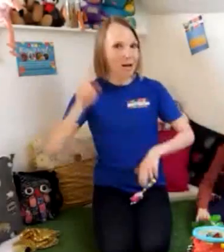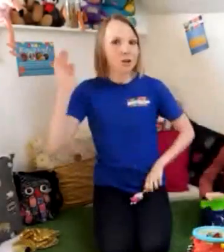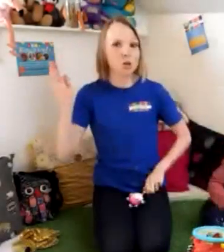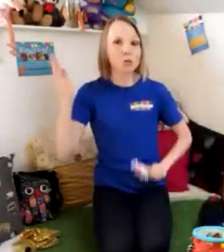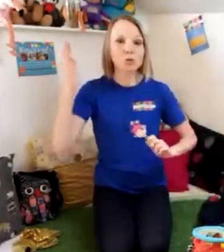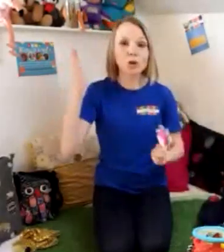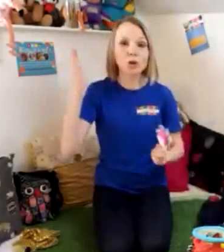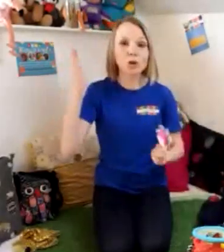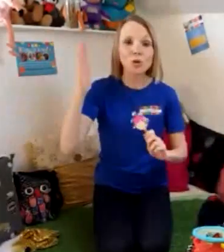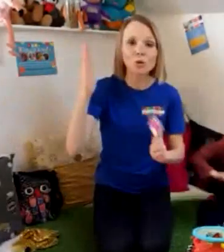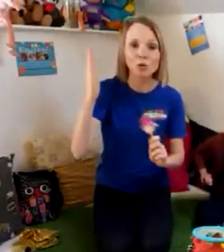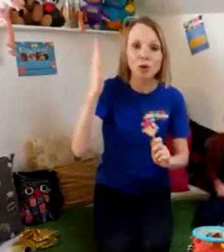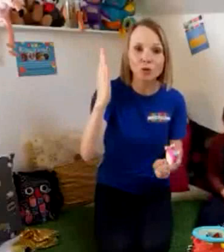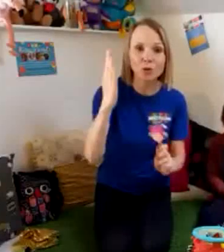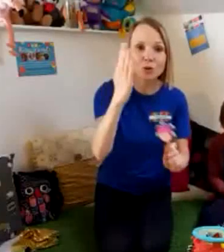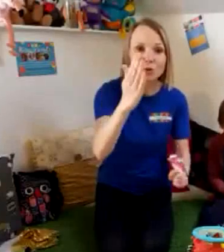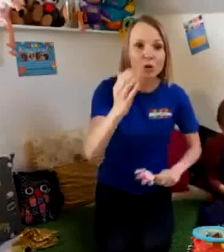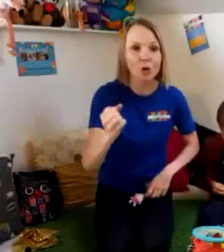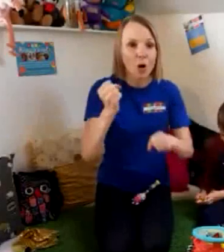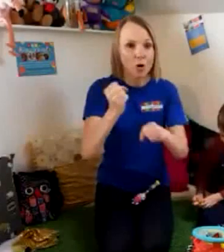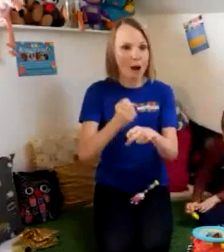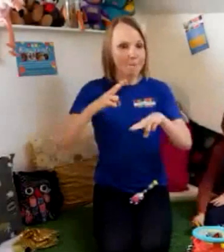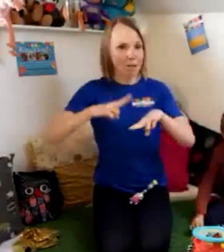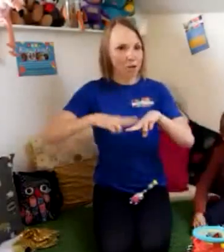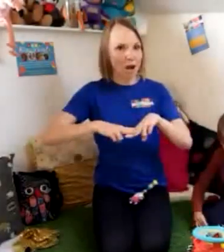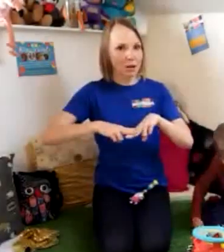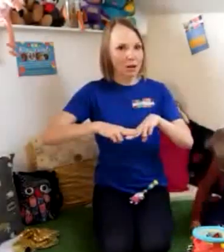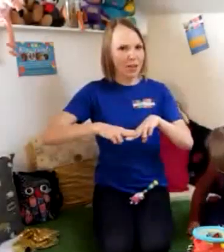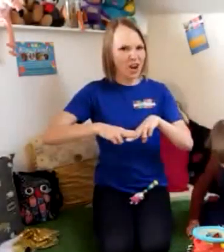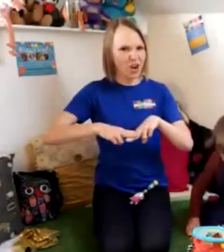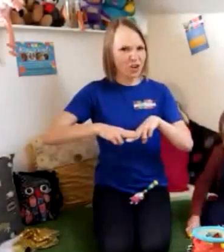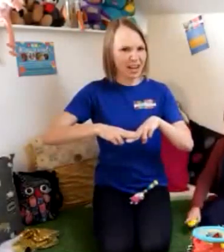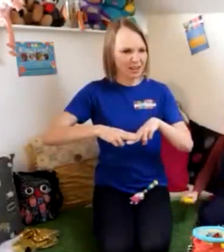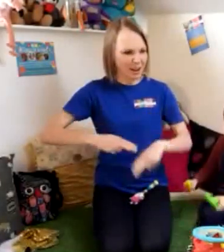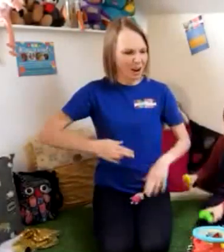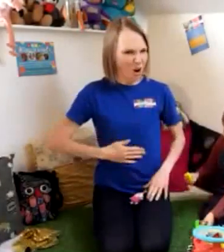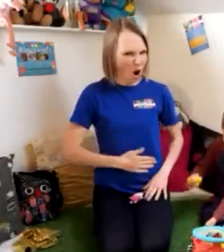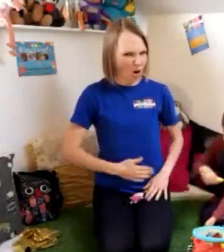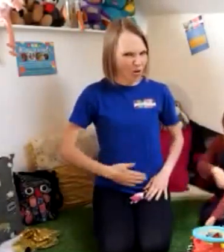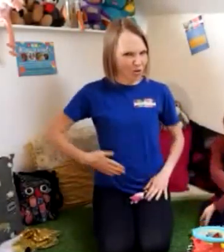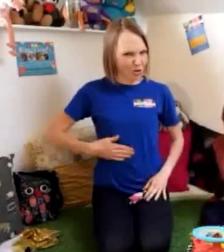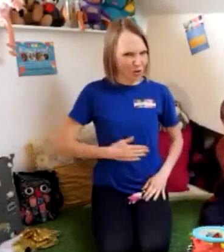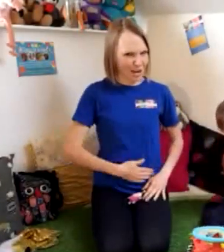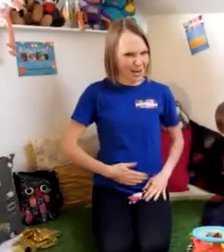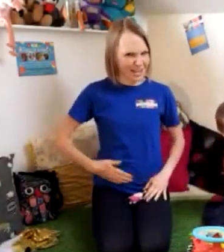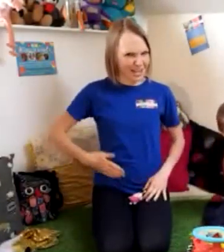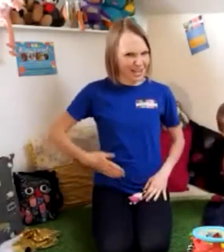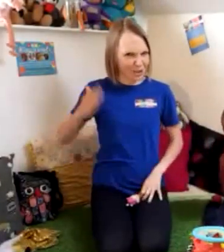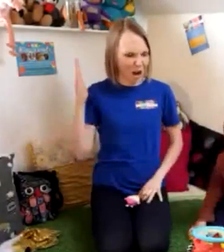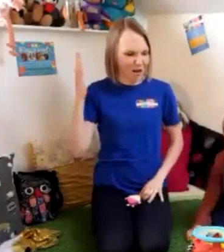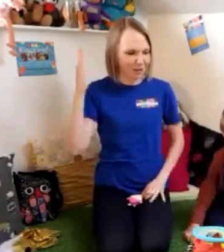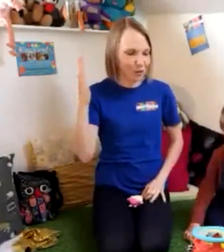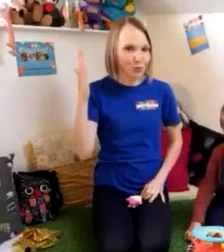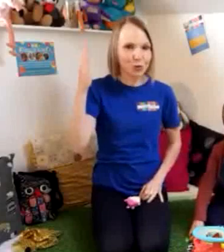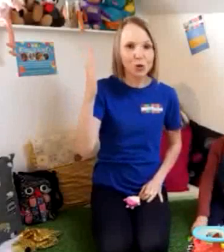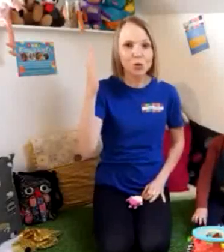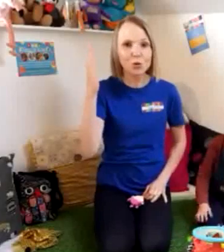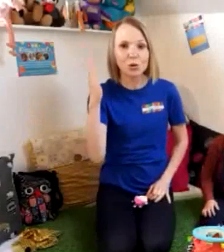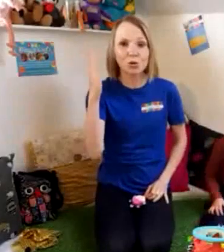do do do do do do do. Grandpa shark. Are they hungry? Hungry sharks, do do do do